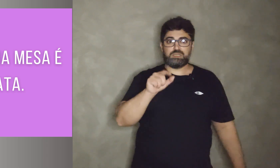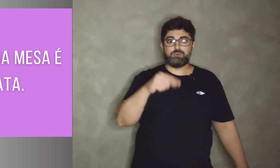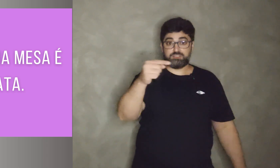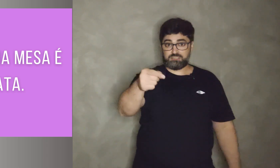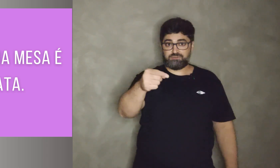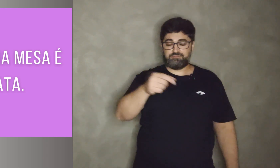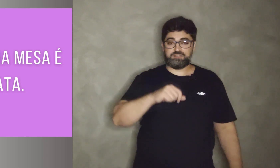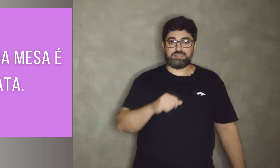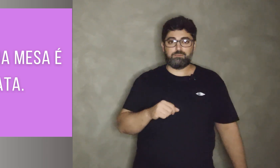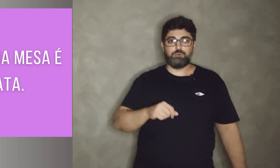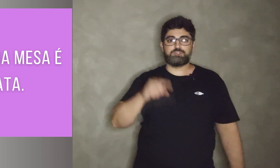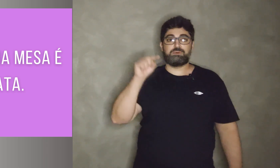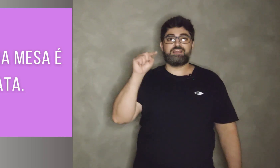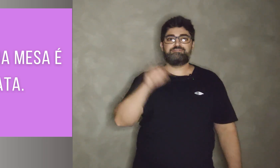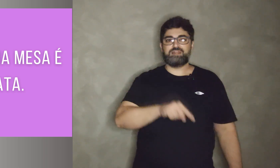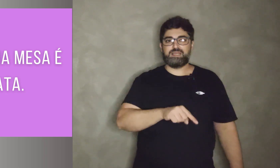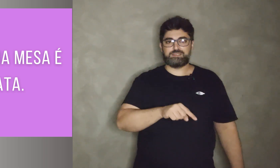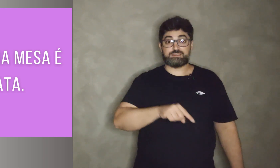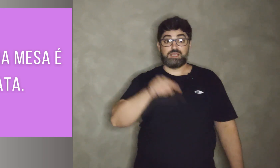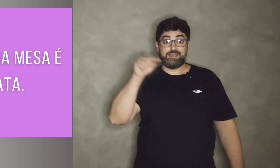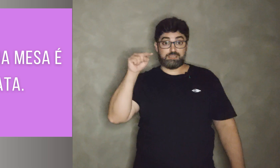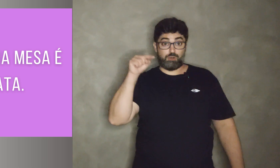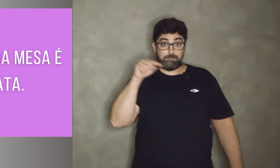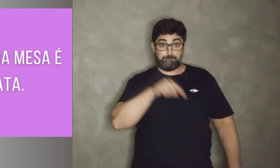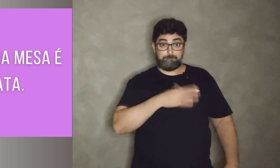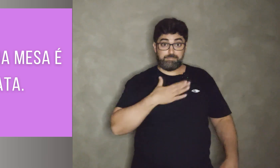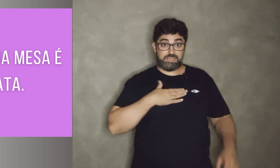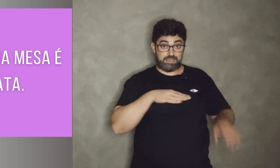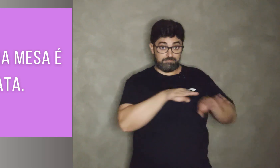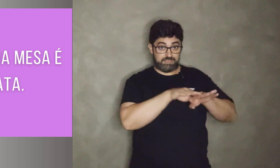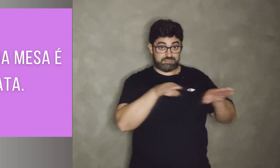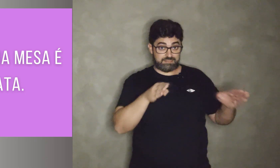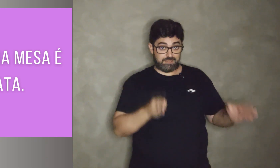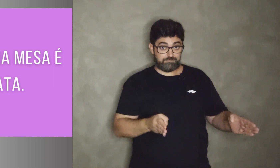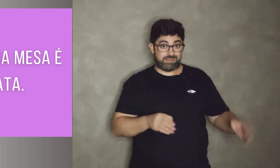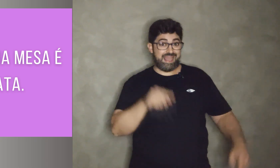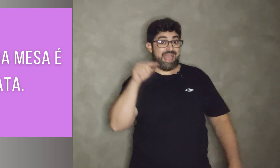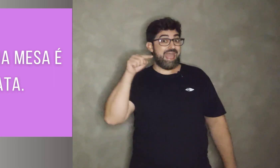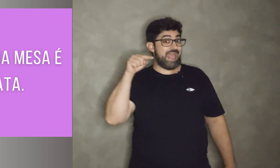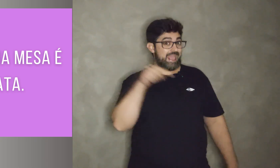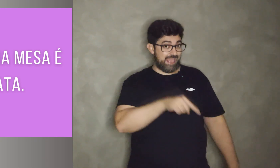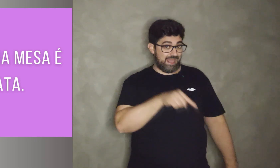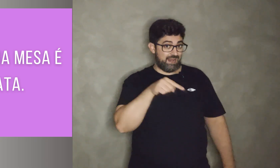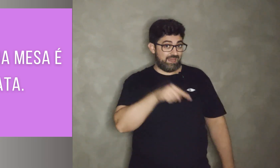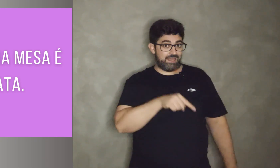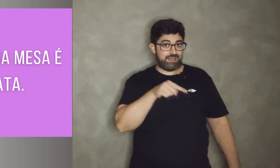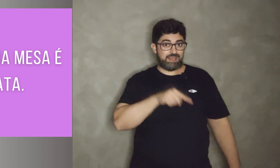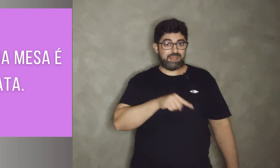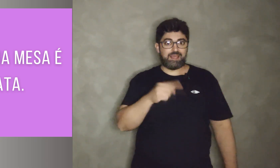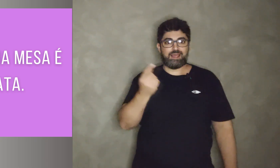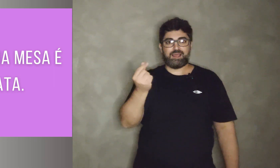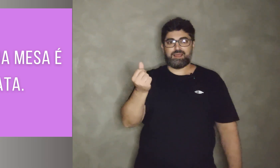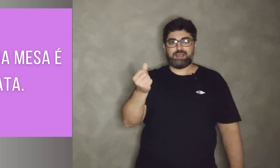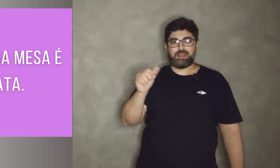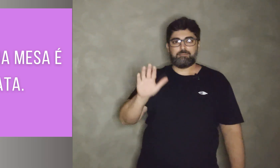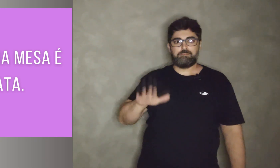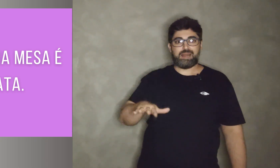termo que a gente vai ver daqui a pouco, chama referentes. Então, ó, minha mesa, ela,